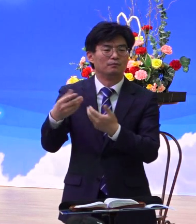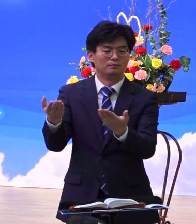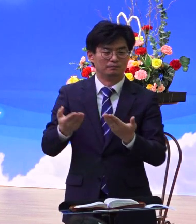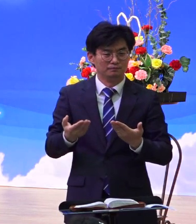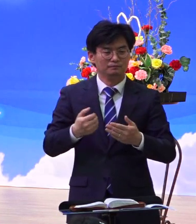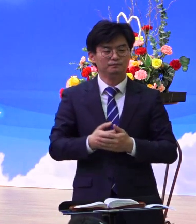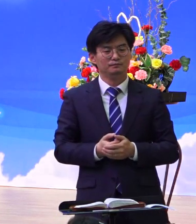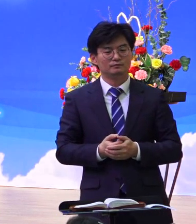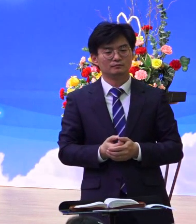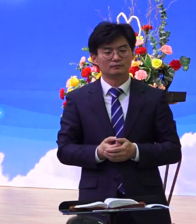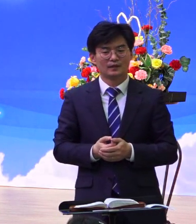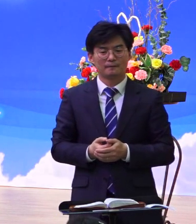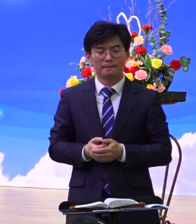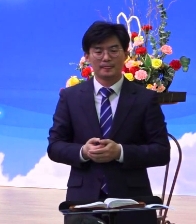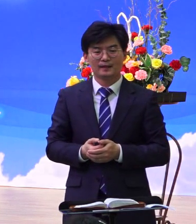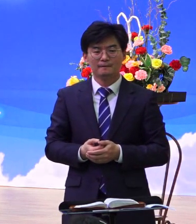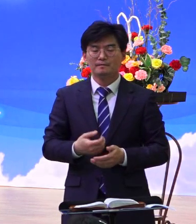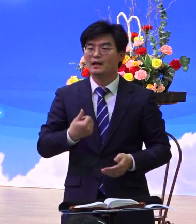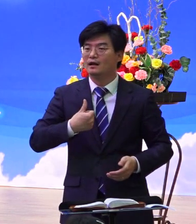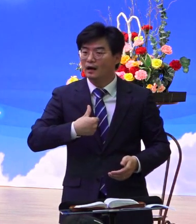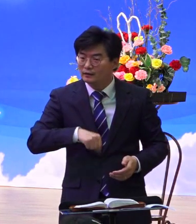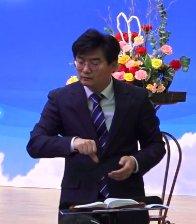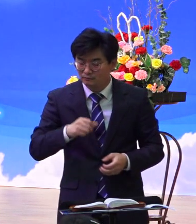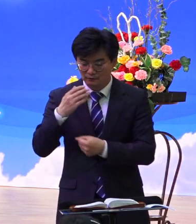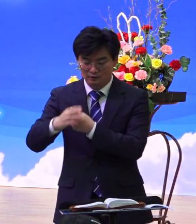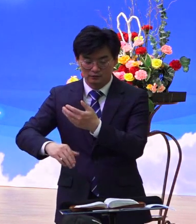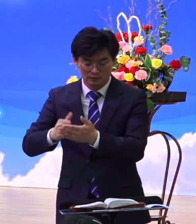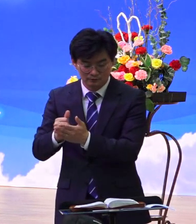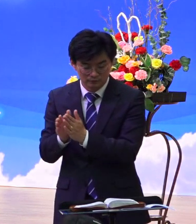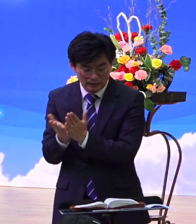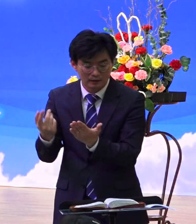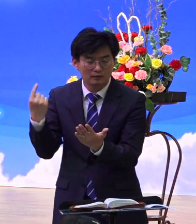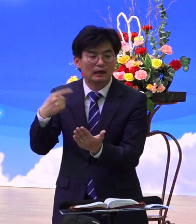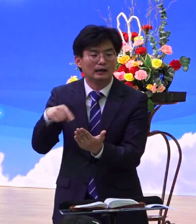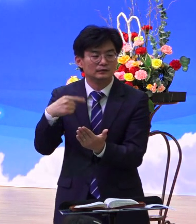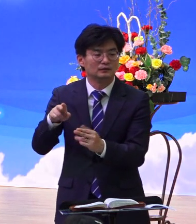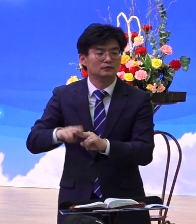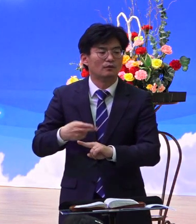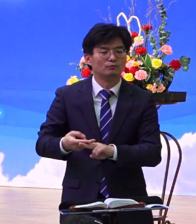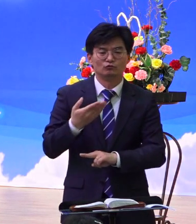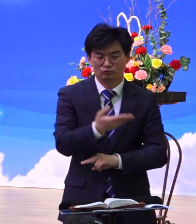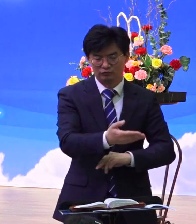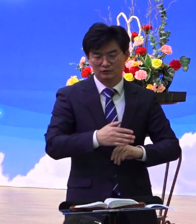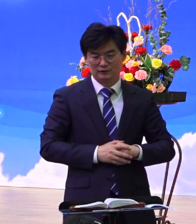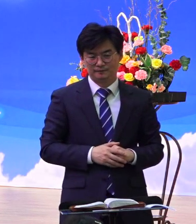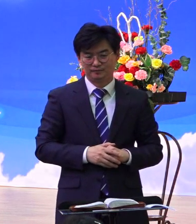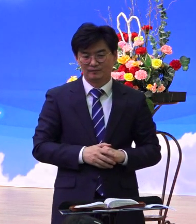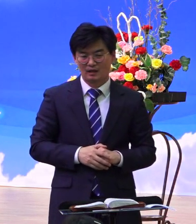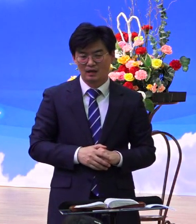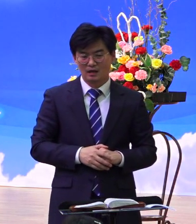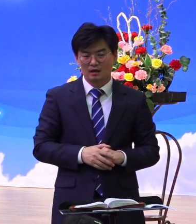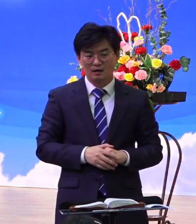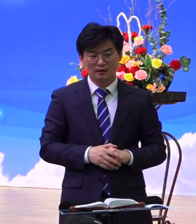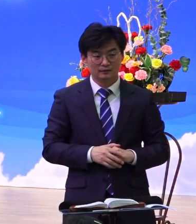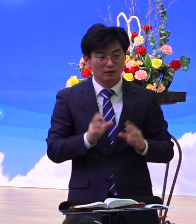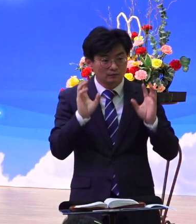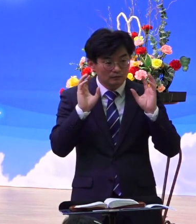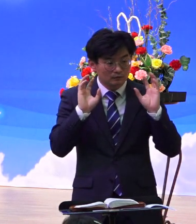저녁이 되면 링컨에게 성경을 가르쳤다고 합니다. 근데 링컨이 어렸을 때, 9살이 되었을